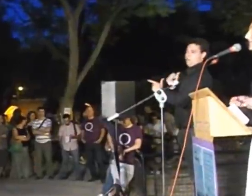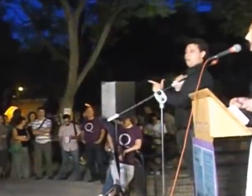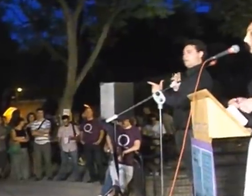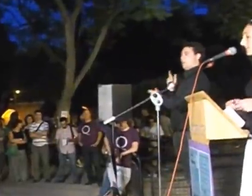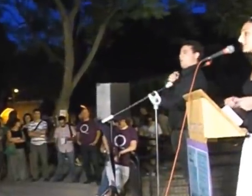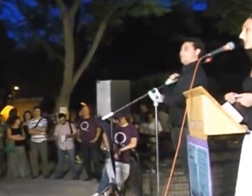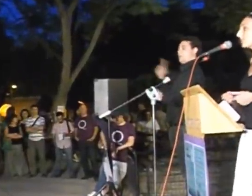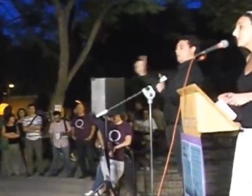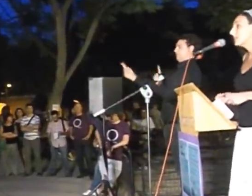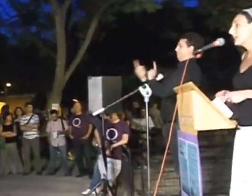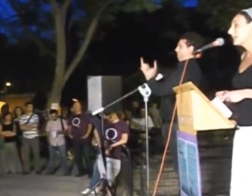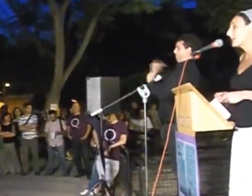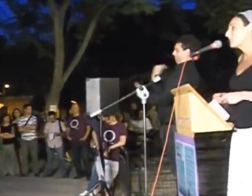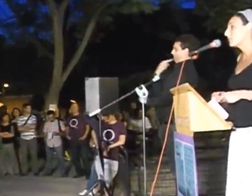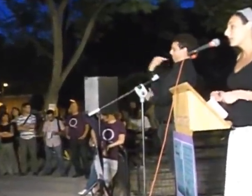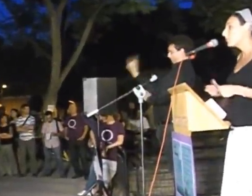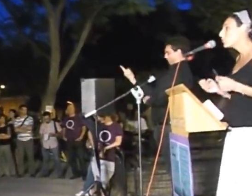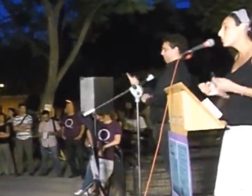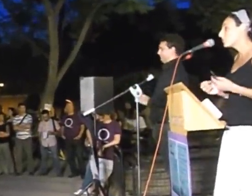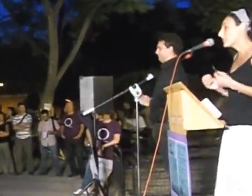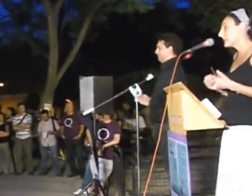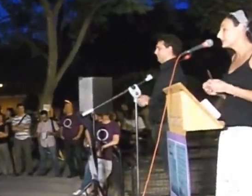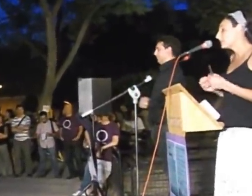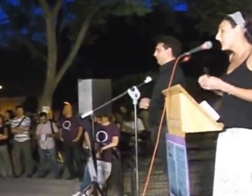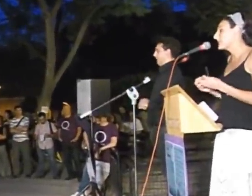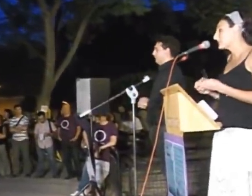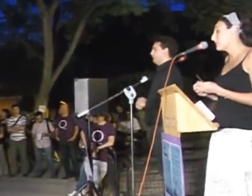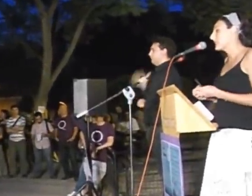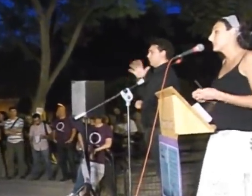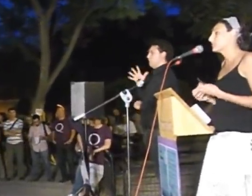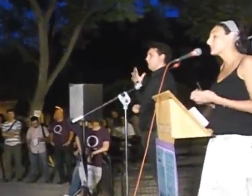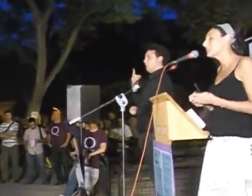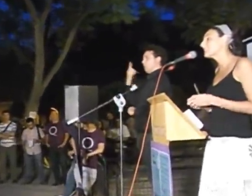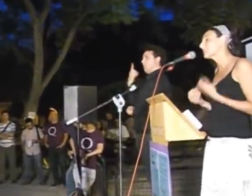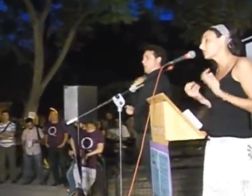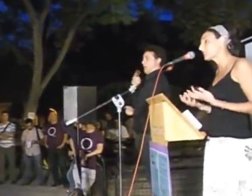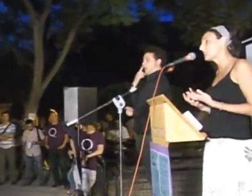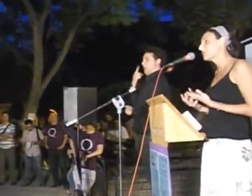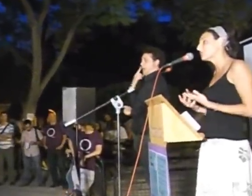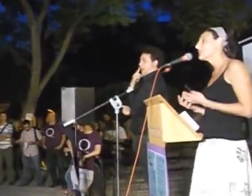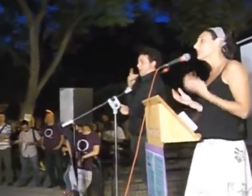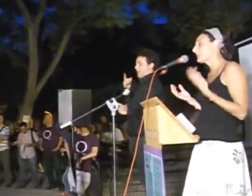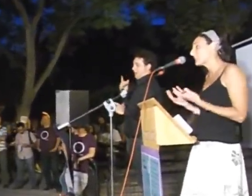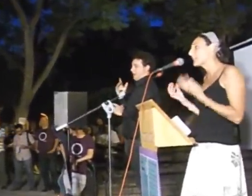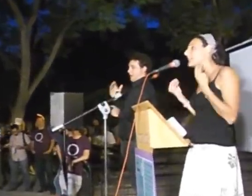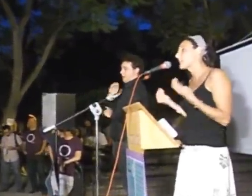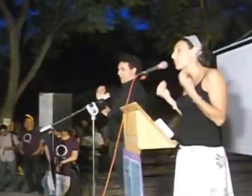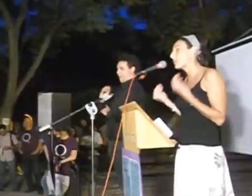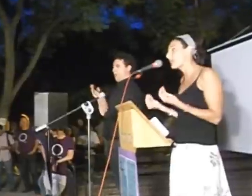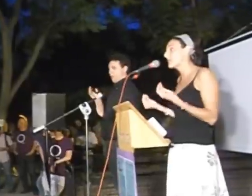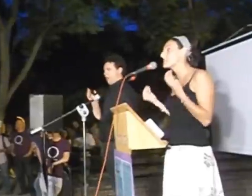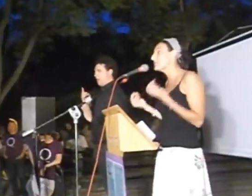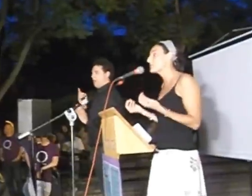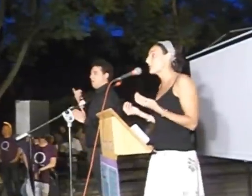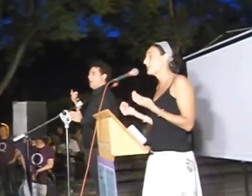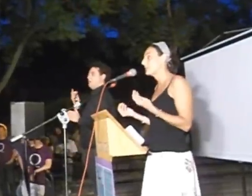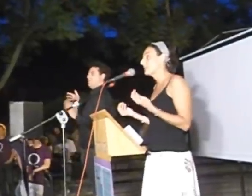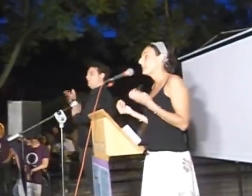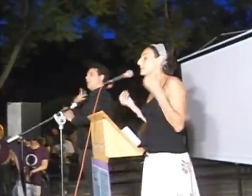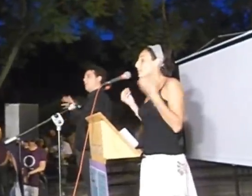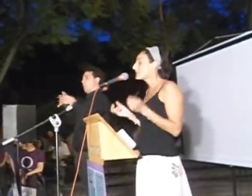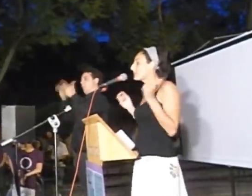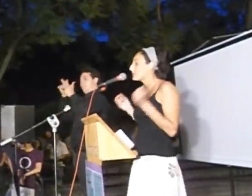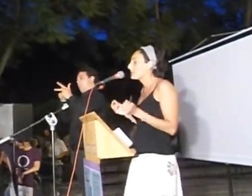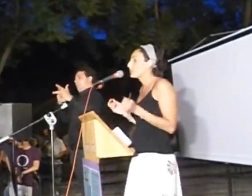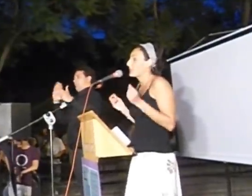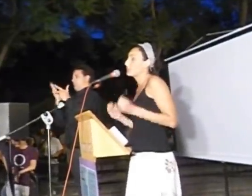para para decírselo porque uno de las una de las amenazas más grandes de estos tratados es el ataque a la democracia en sí misma